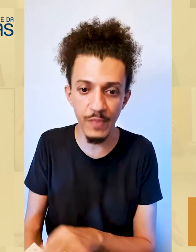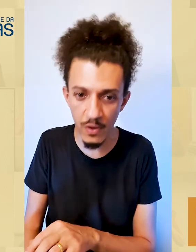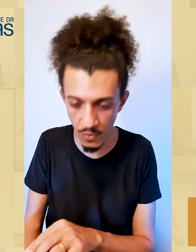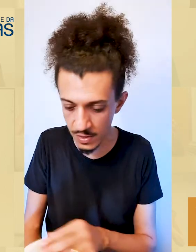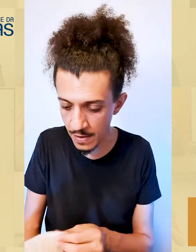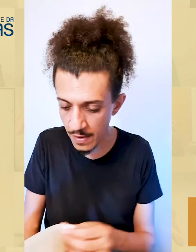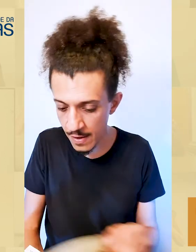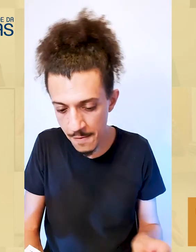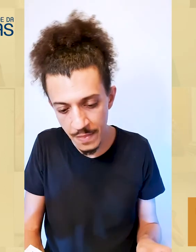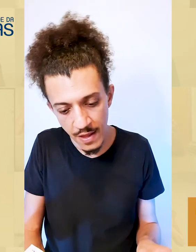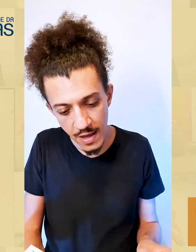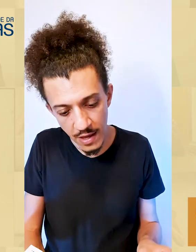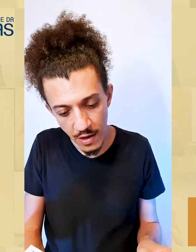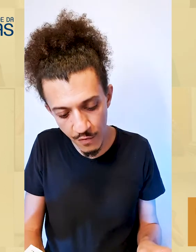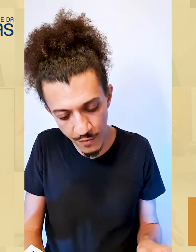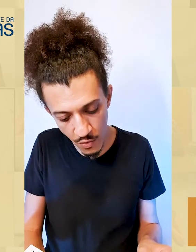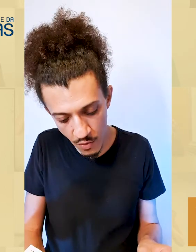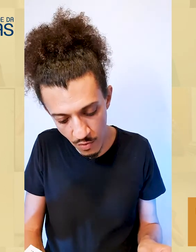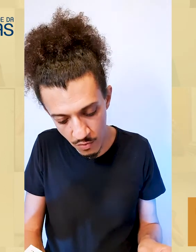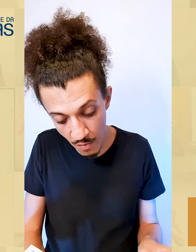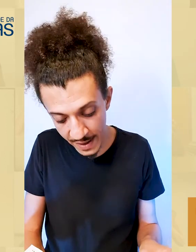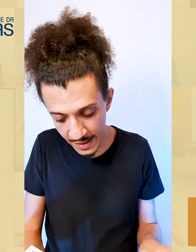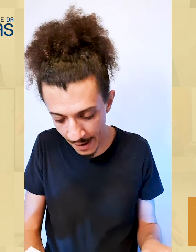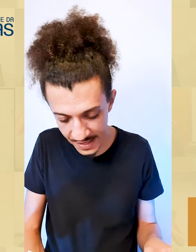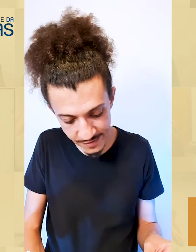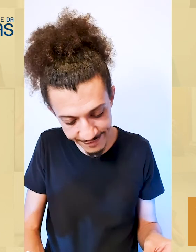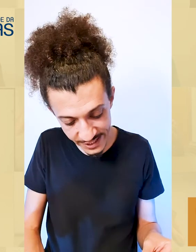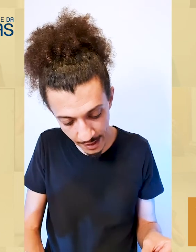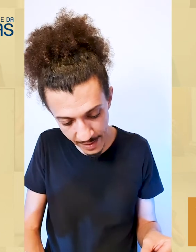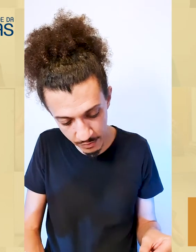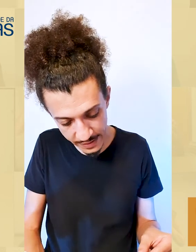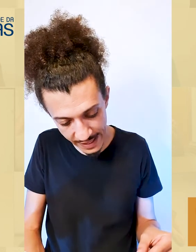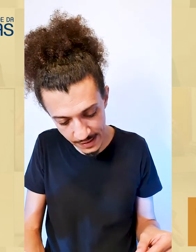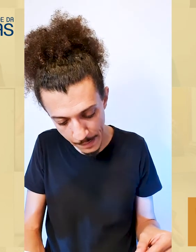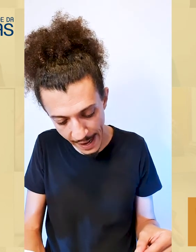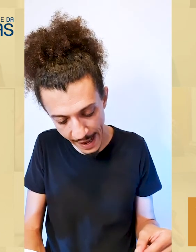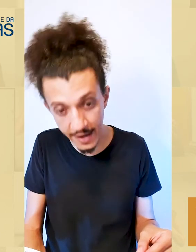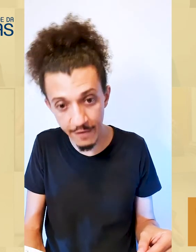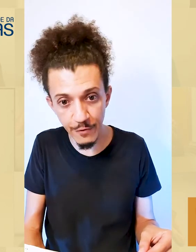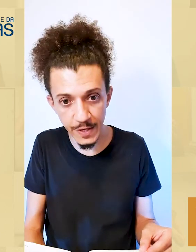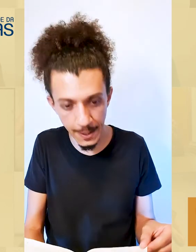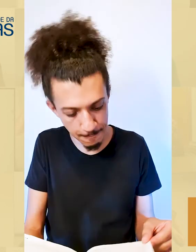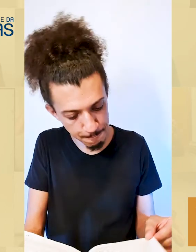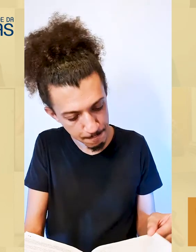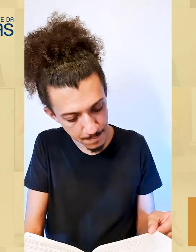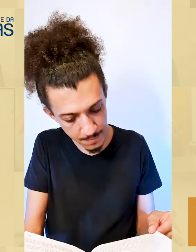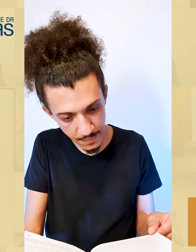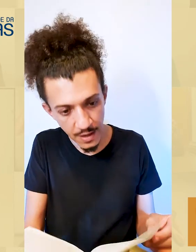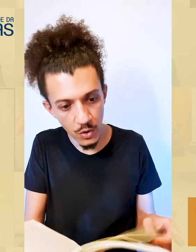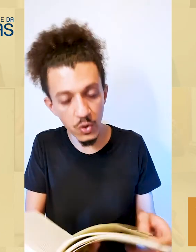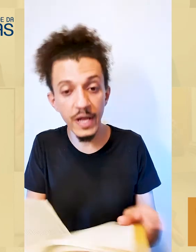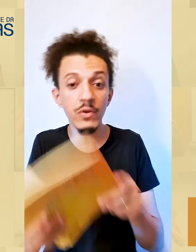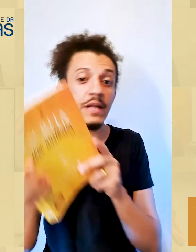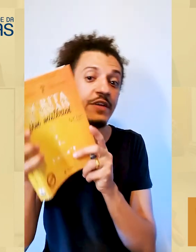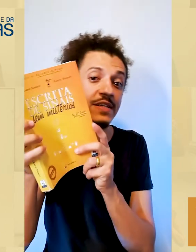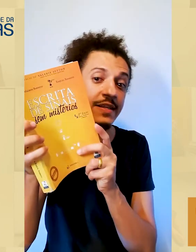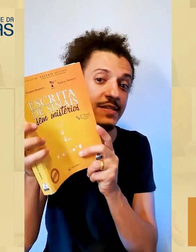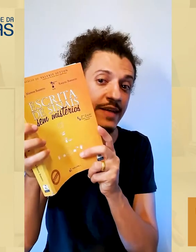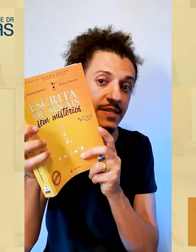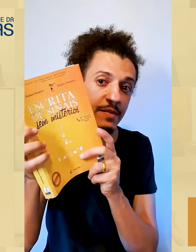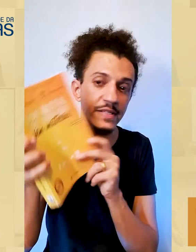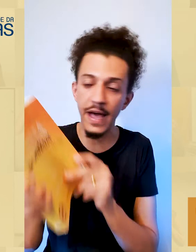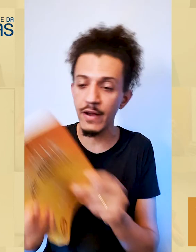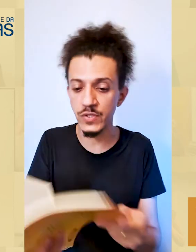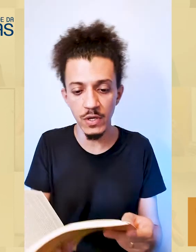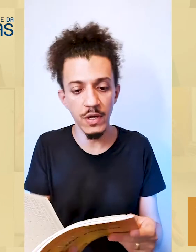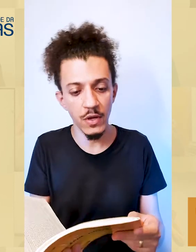seria a sua pergunta, eu vou comentar esse fechamento desse parágrafo aqui. Eu estou lendo o livro Escrita de